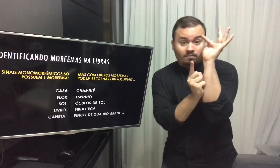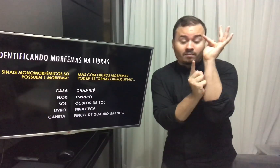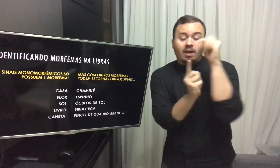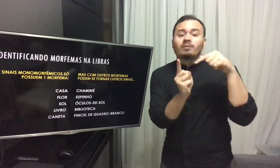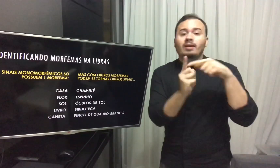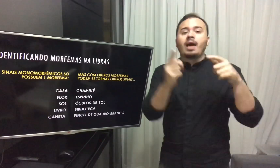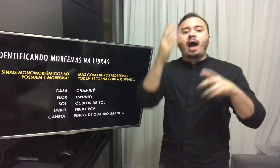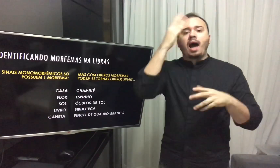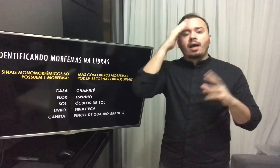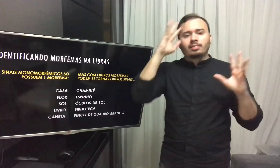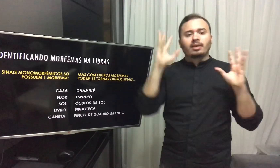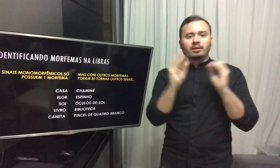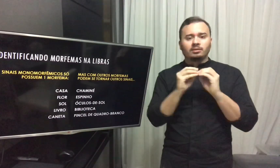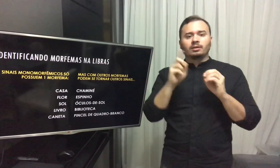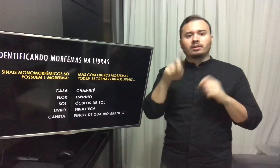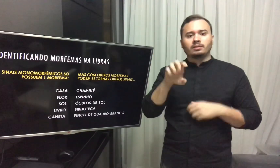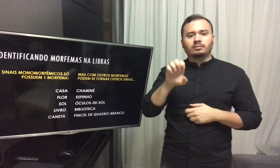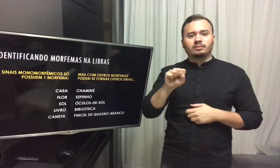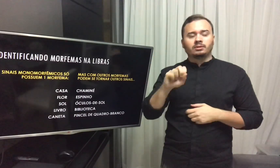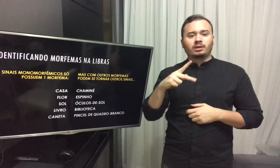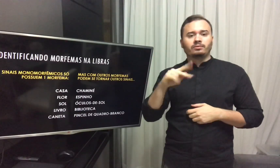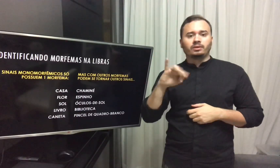e depois eu faço o sinal de espinho.